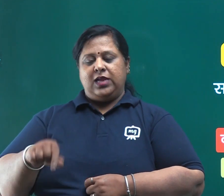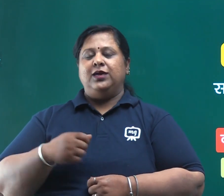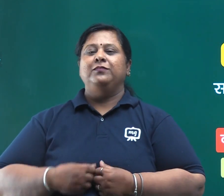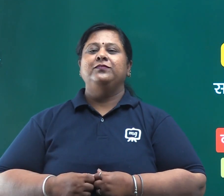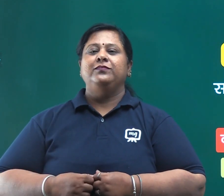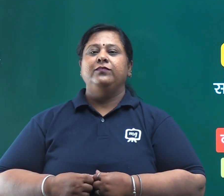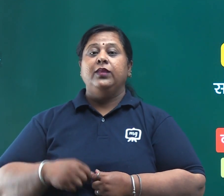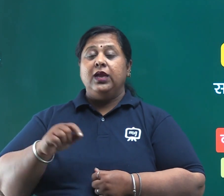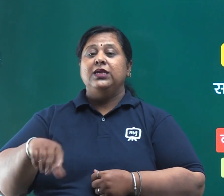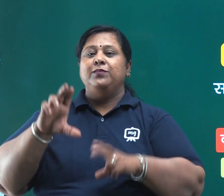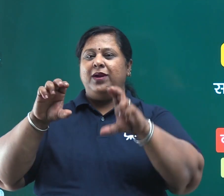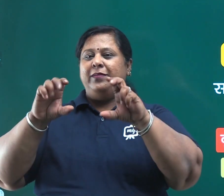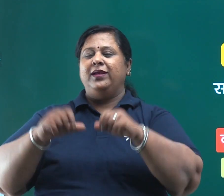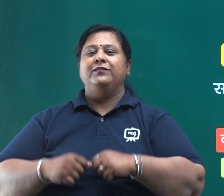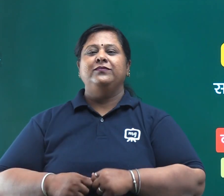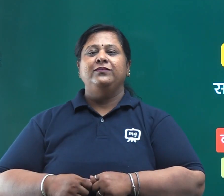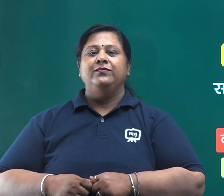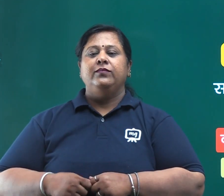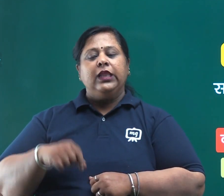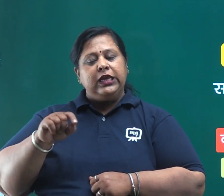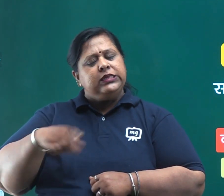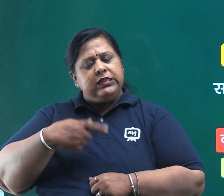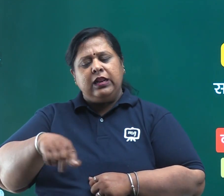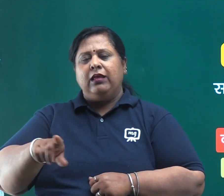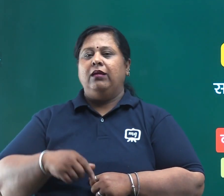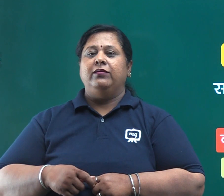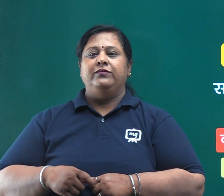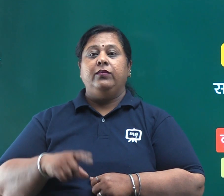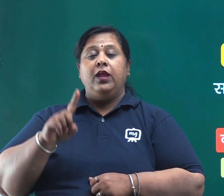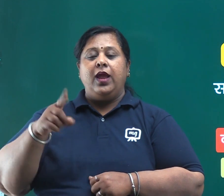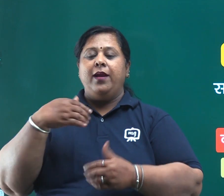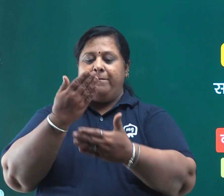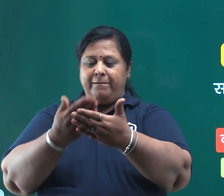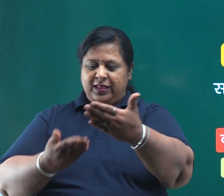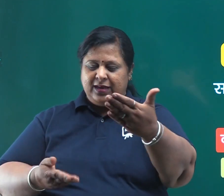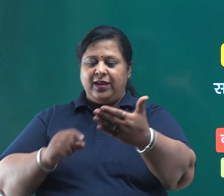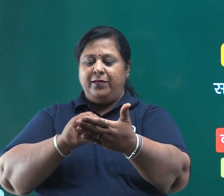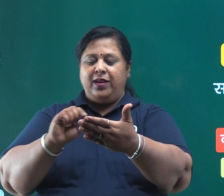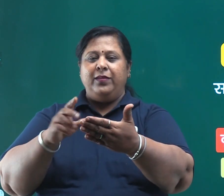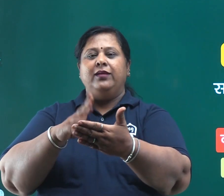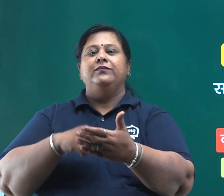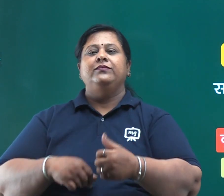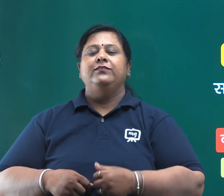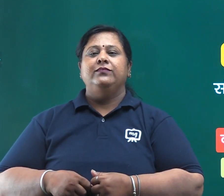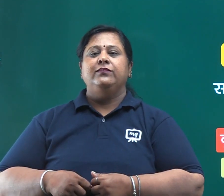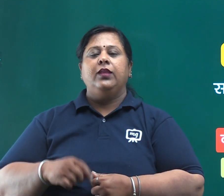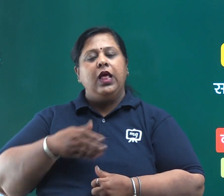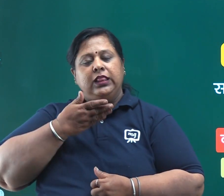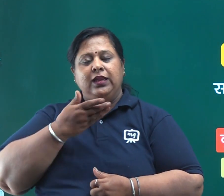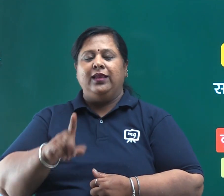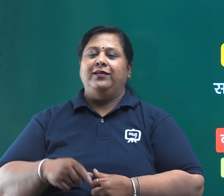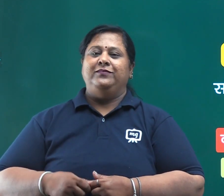हम इस पाठ में इसी प्रकार के एक पत्र के बारे में